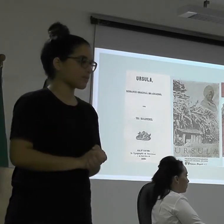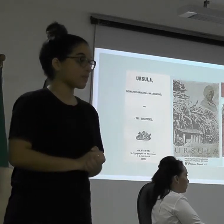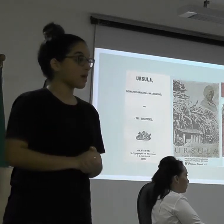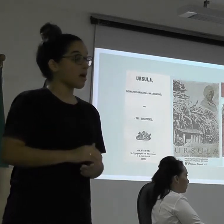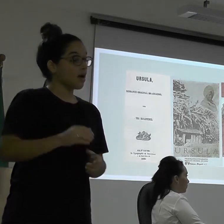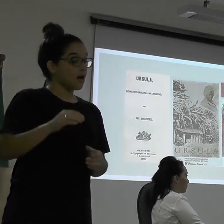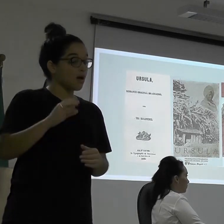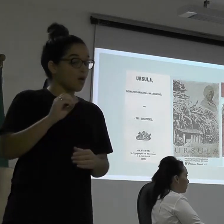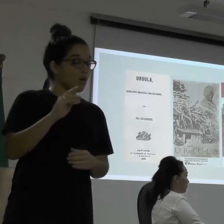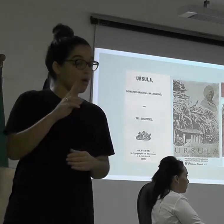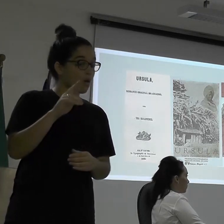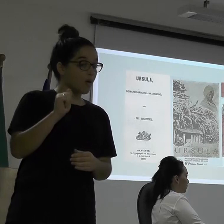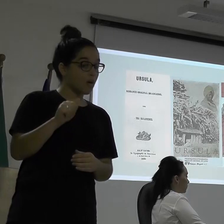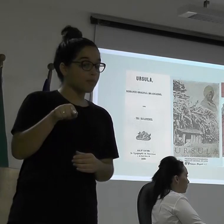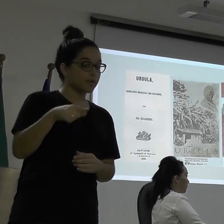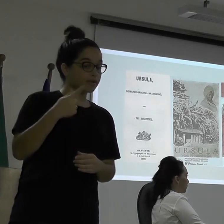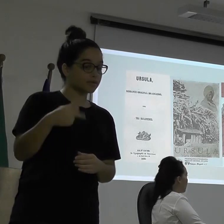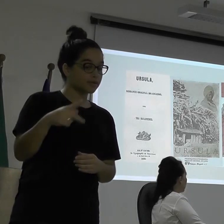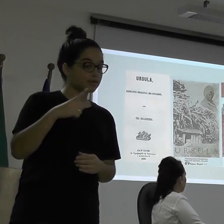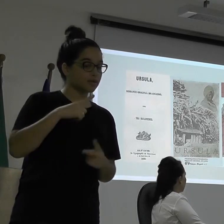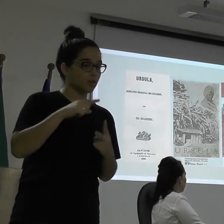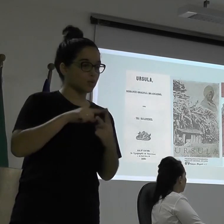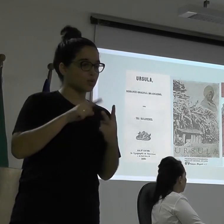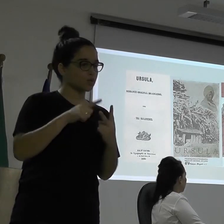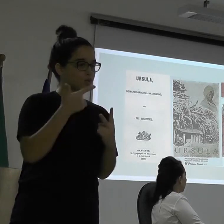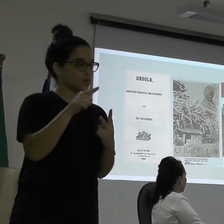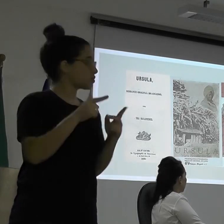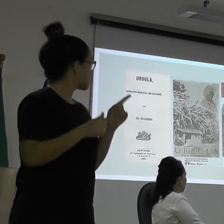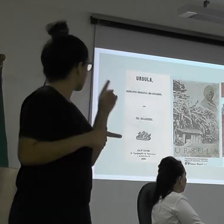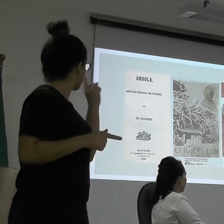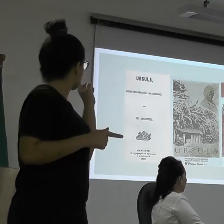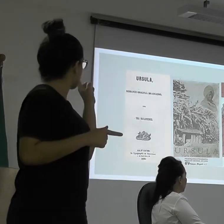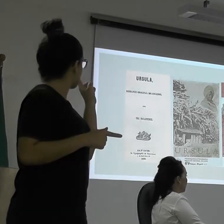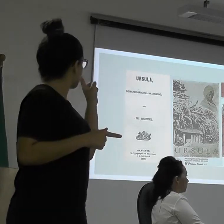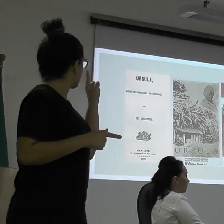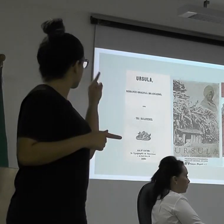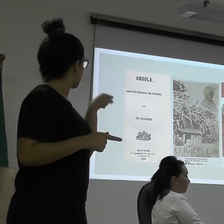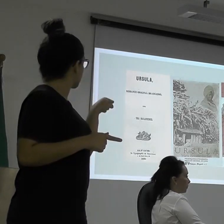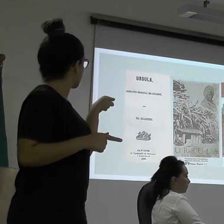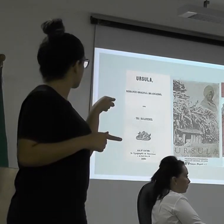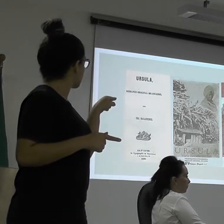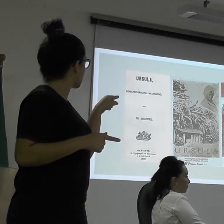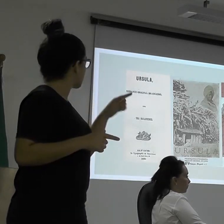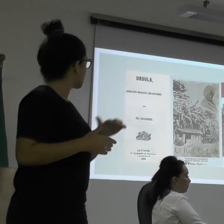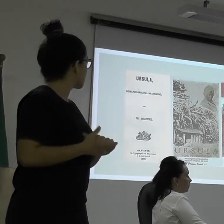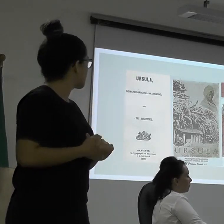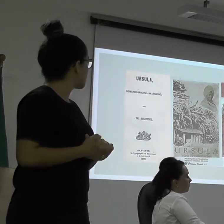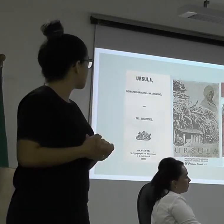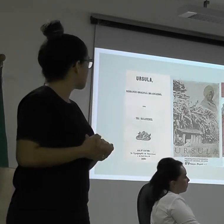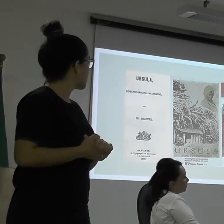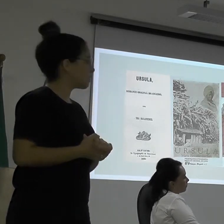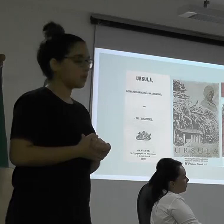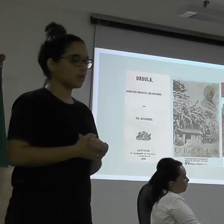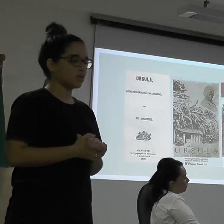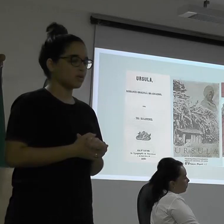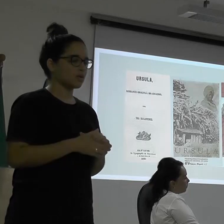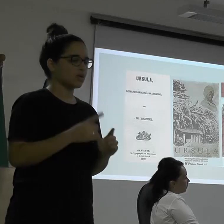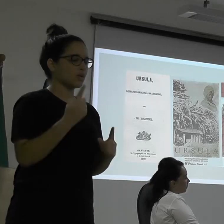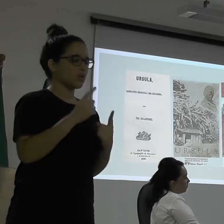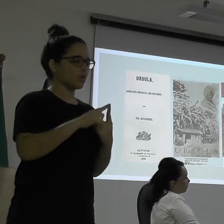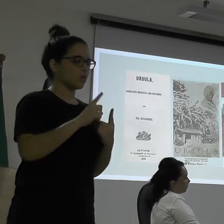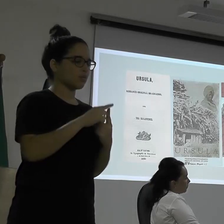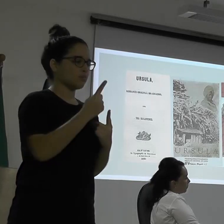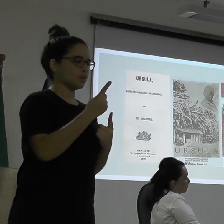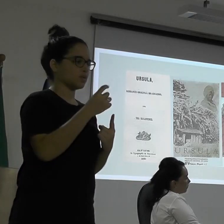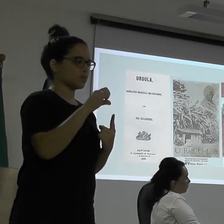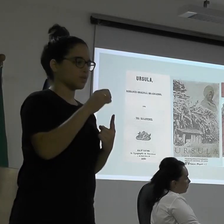narrativas: o romance indianista Gupeva, publicado no jornal O Jardim dos Maranhenses, em 1861,